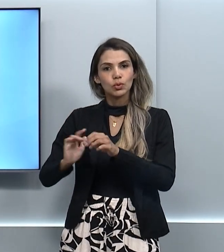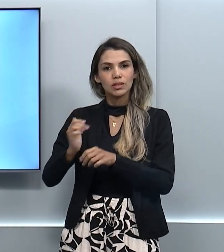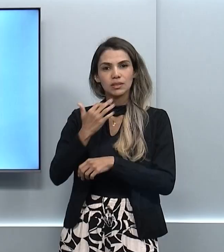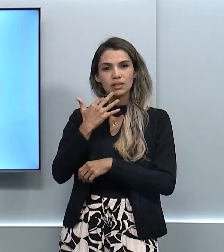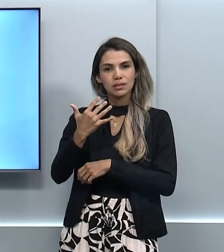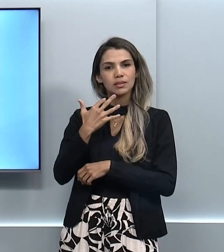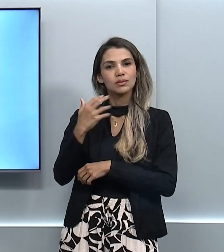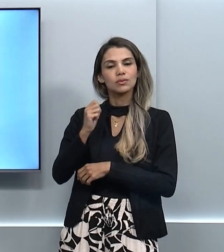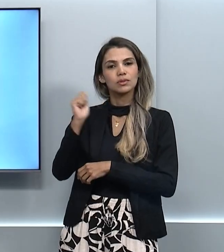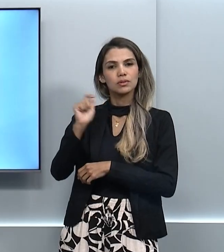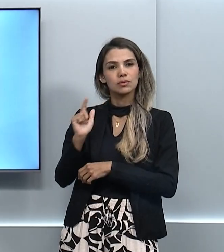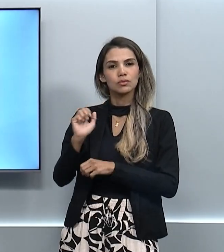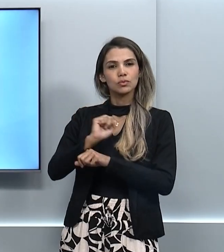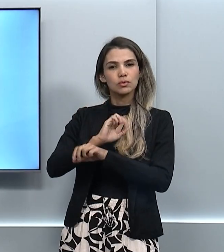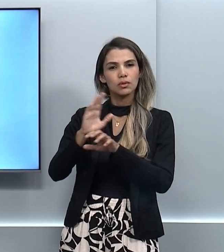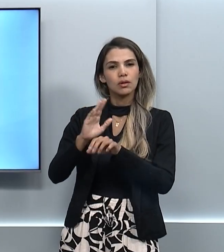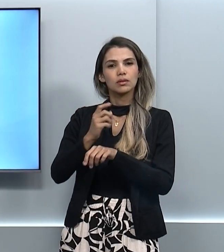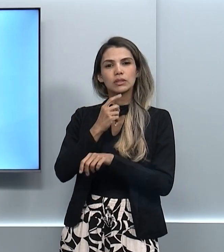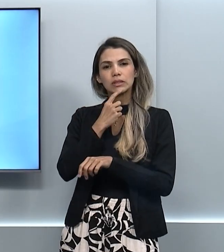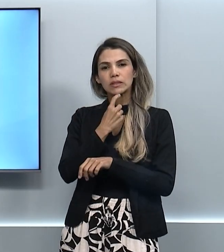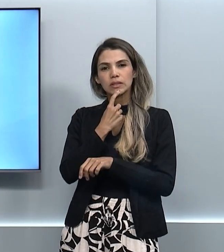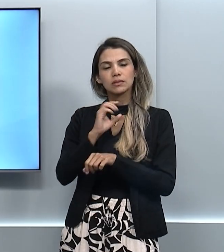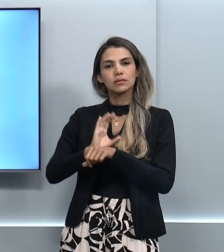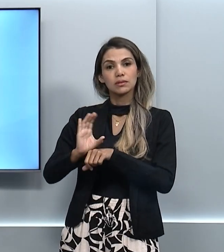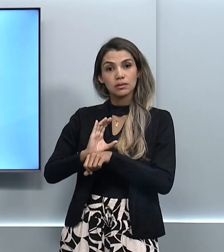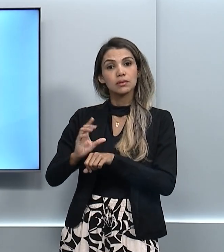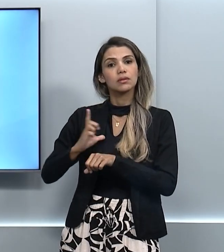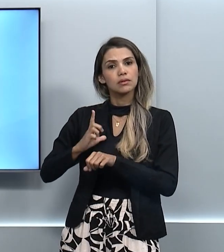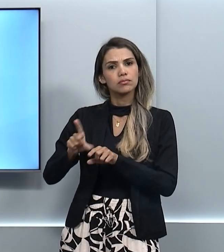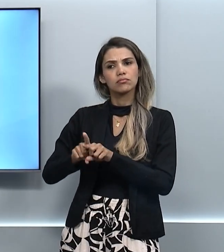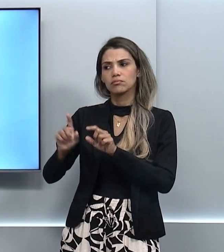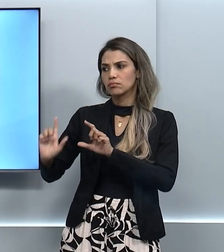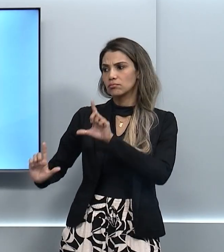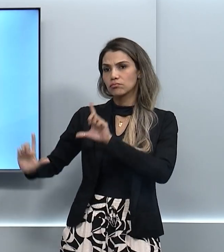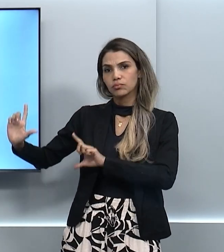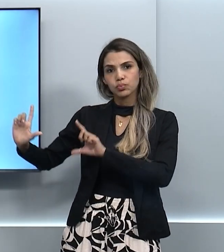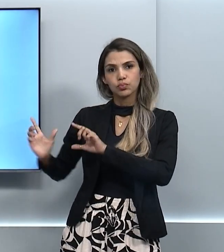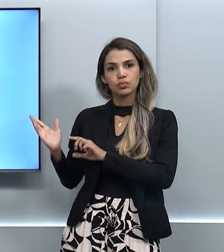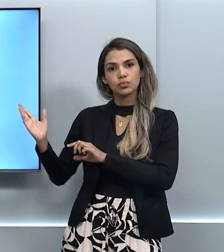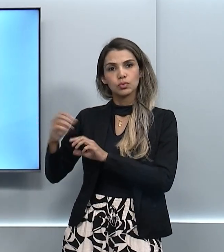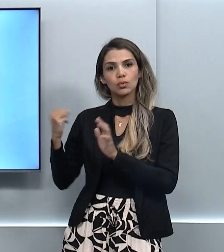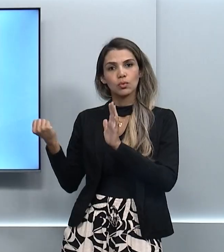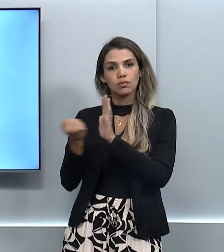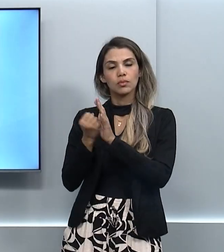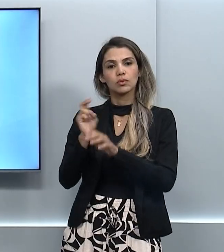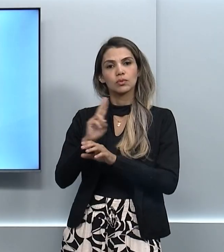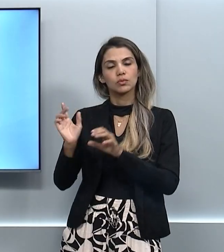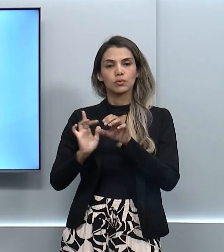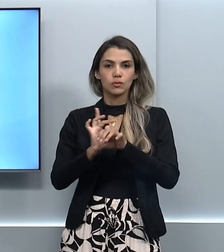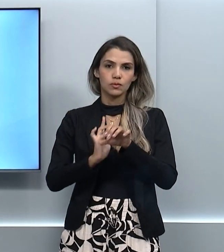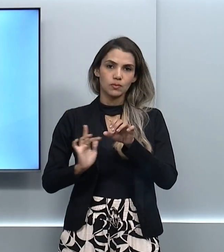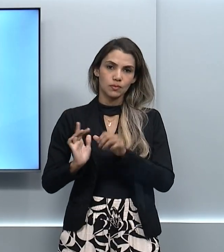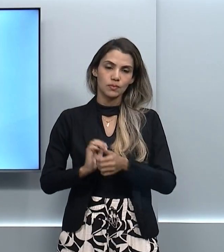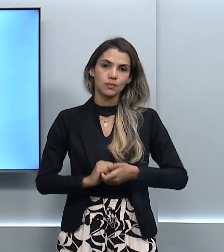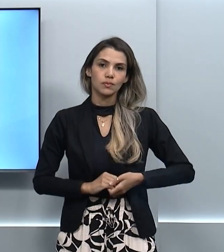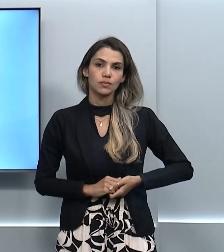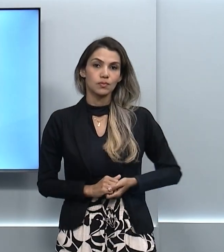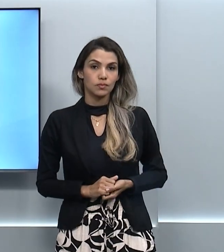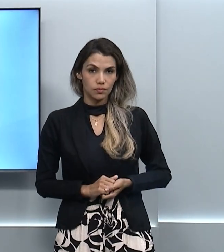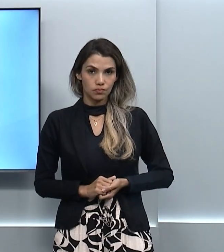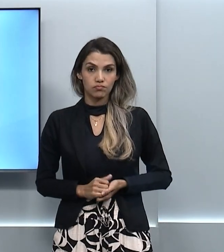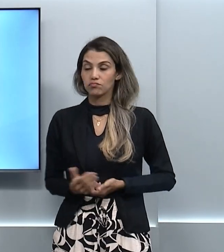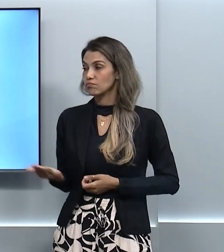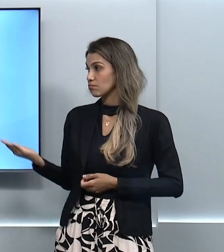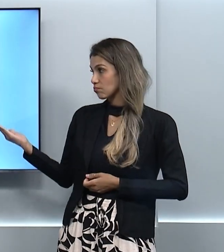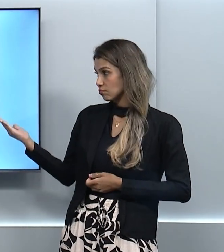azul claro, cinza e vermelho. Tem também uma tela entre a gente com a logo e o nome do programa. Mas